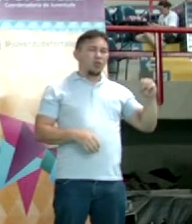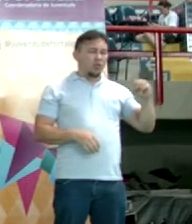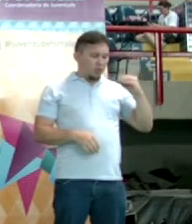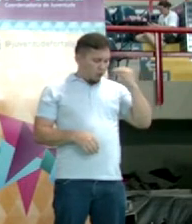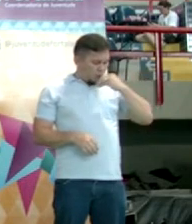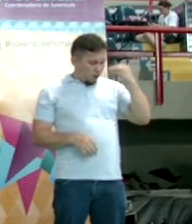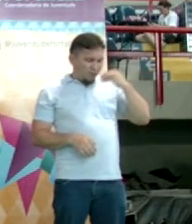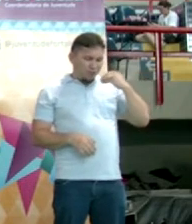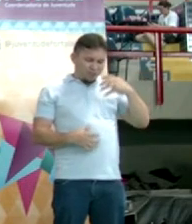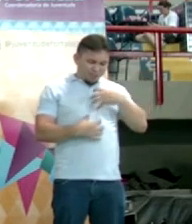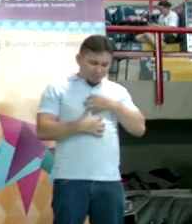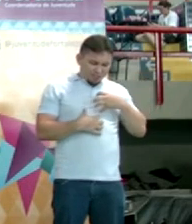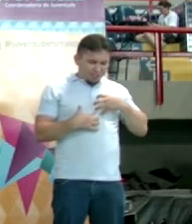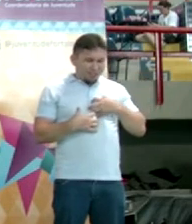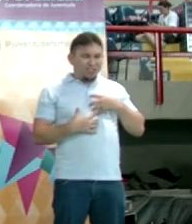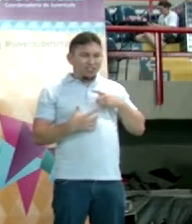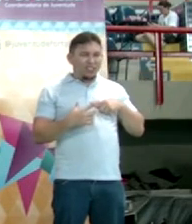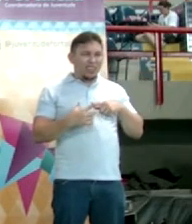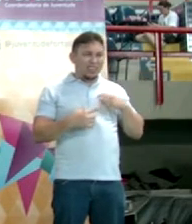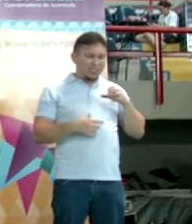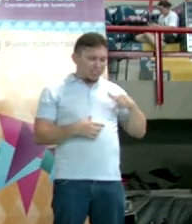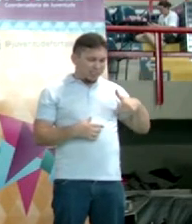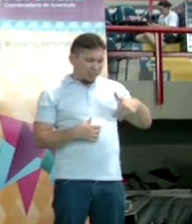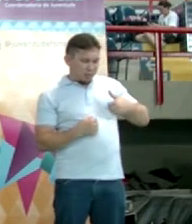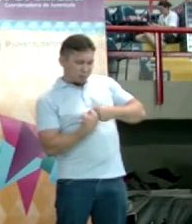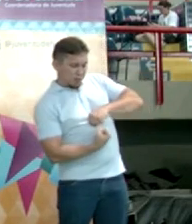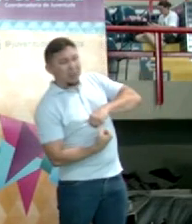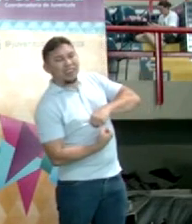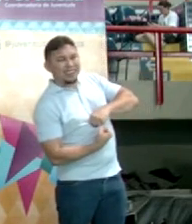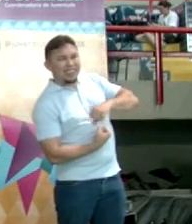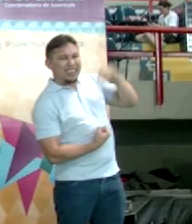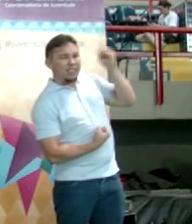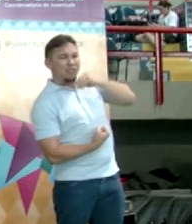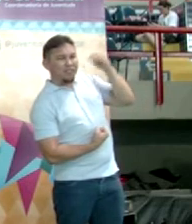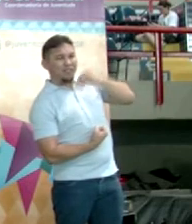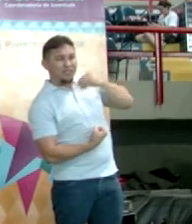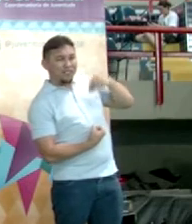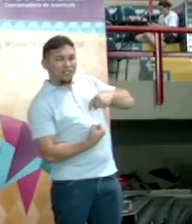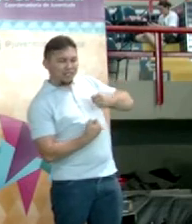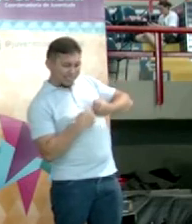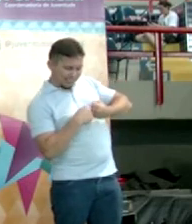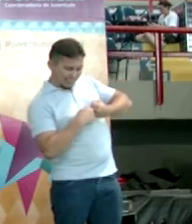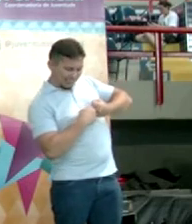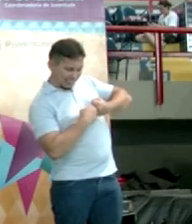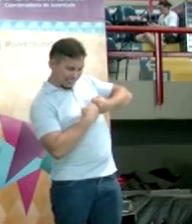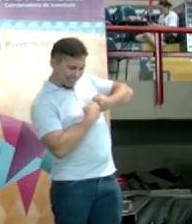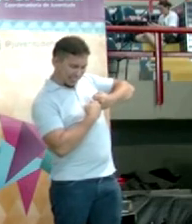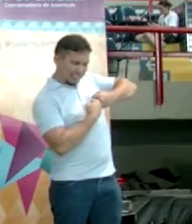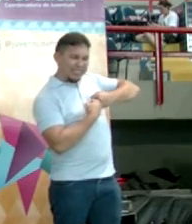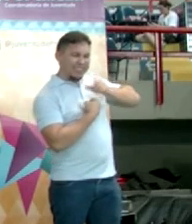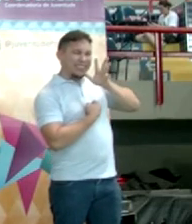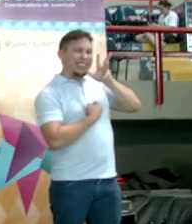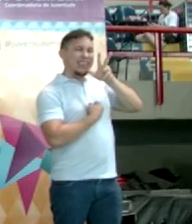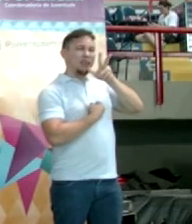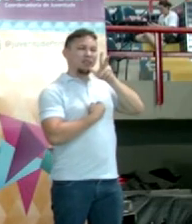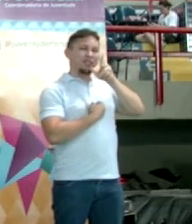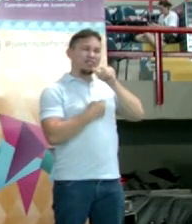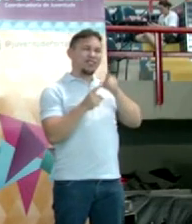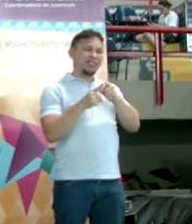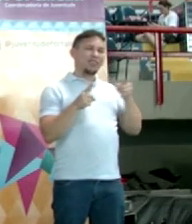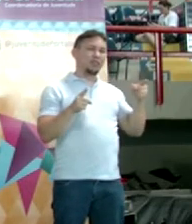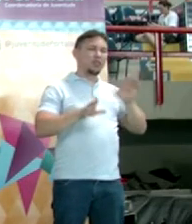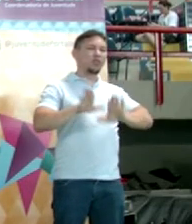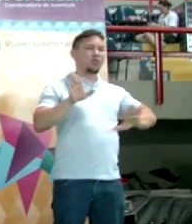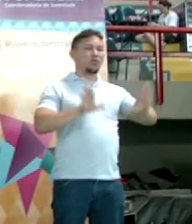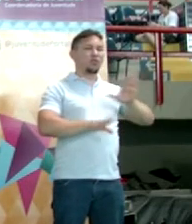mais susceptível a casos de fraturas, tá? E a fratura demora mais a se recuperar. Então na menopausa inspira